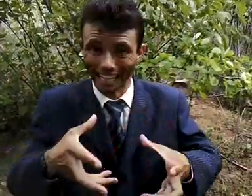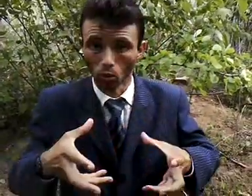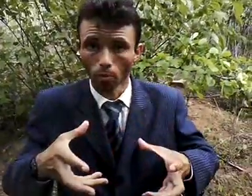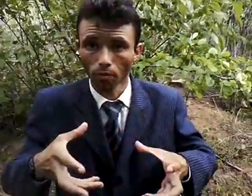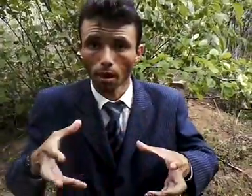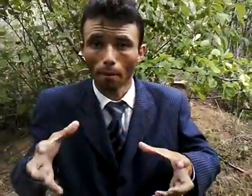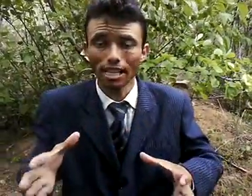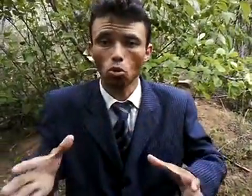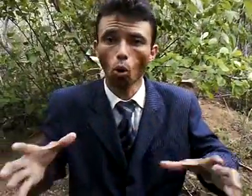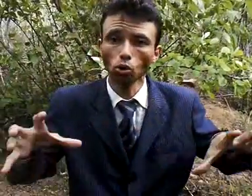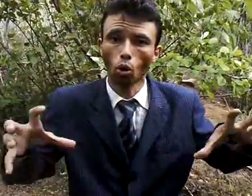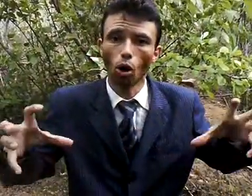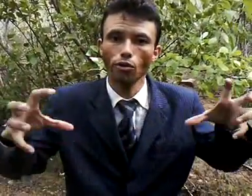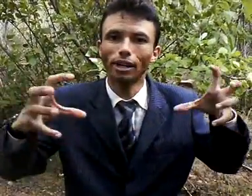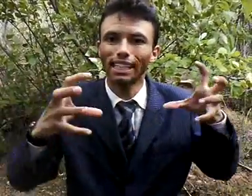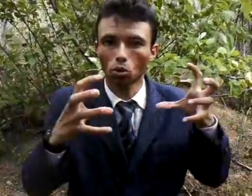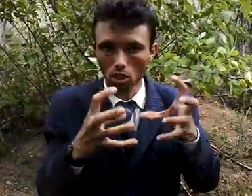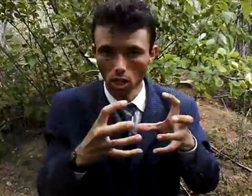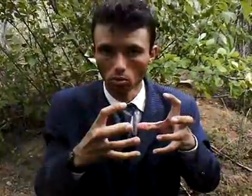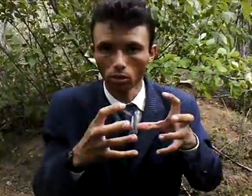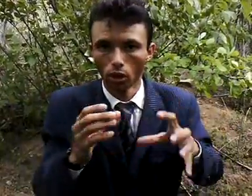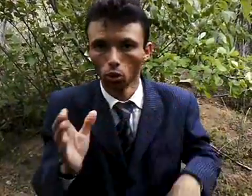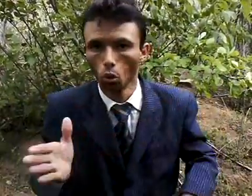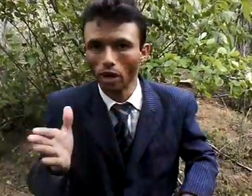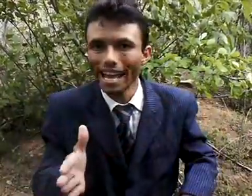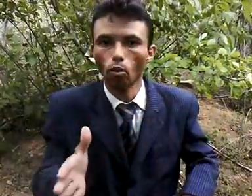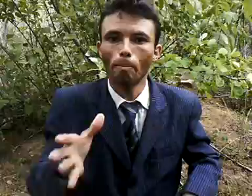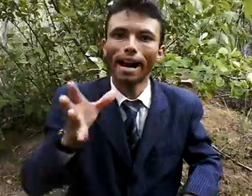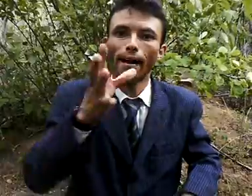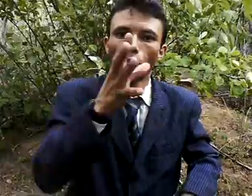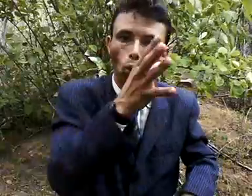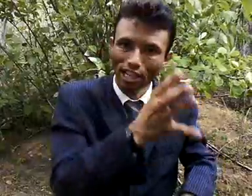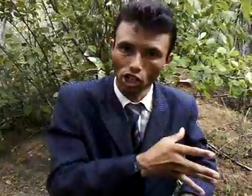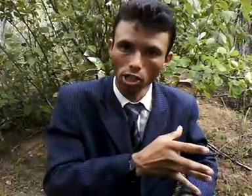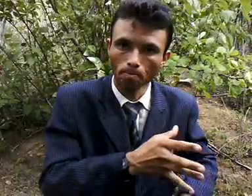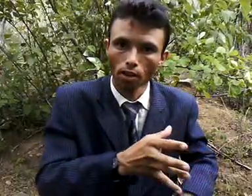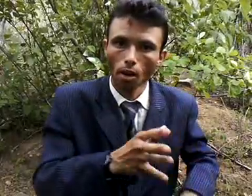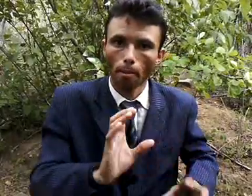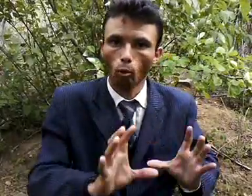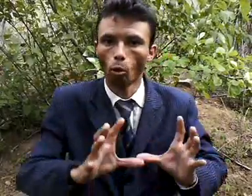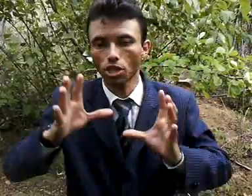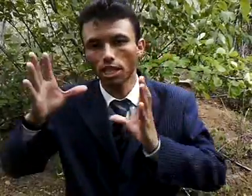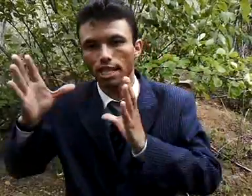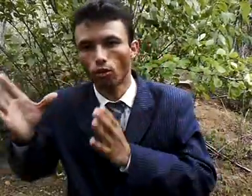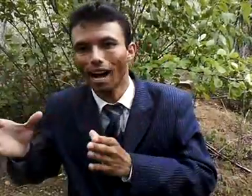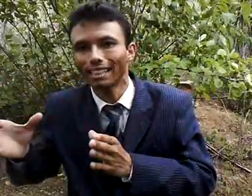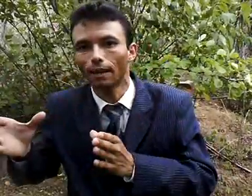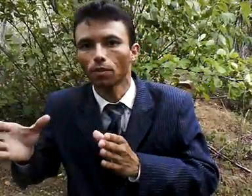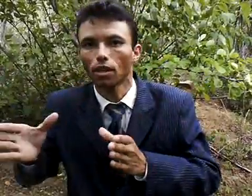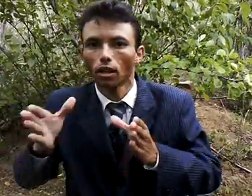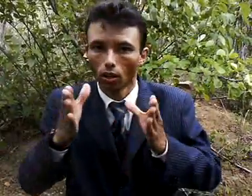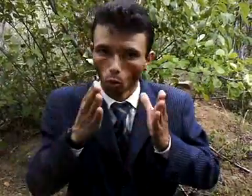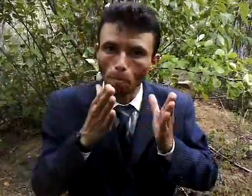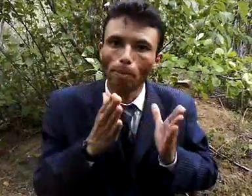grego. Mas quando houve uma tradução do grego para o latim, como se diz a Vulgata, o